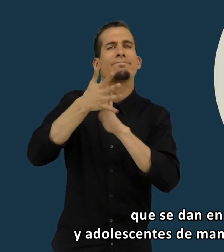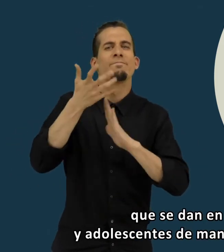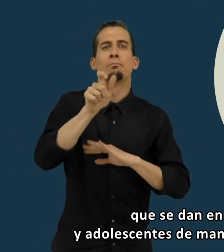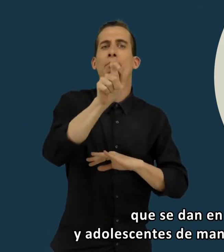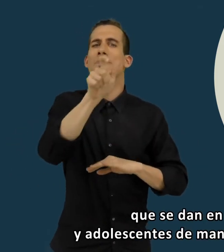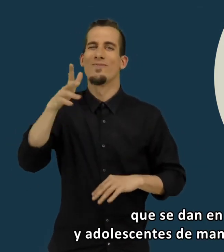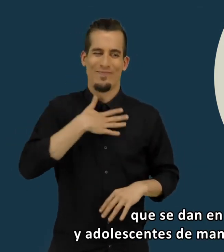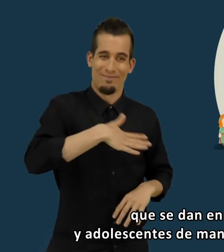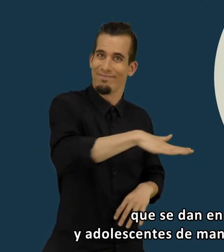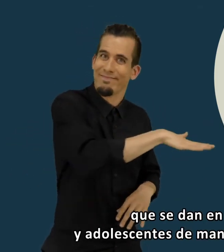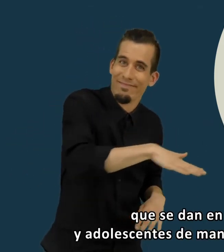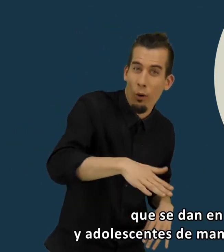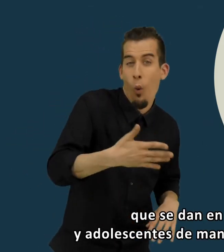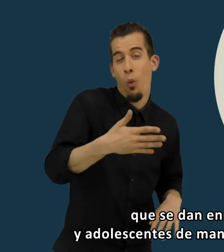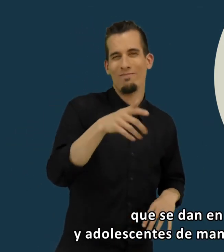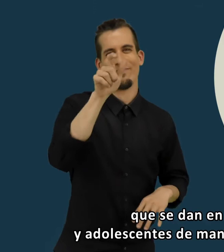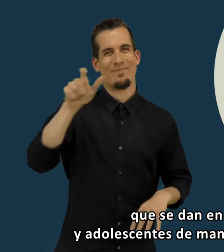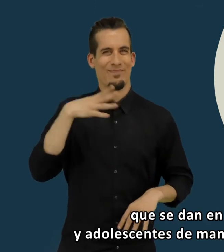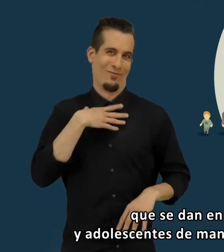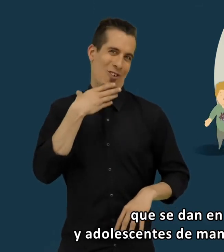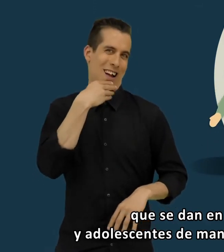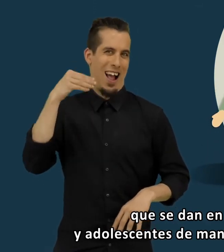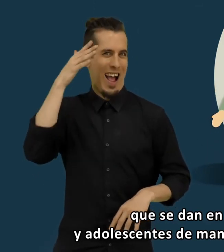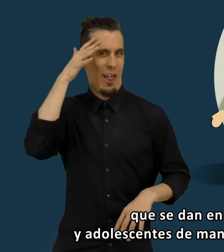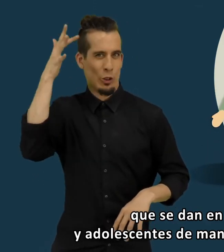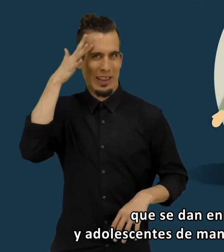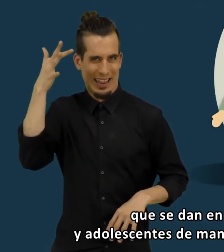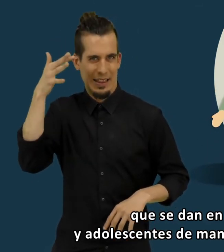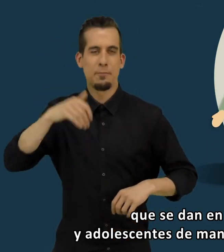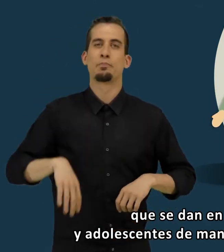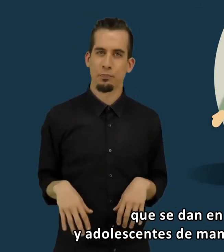dan en niños y adolescentes de manera particular.